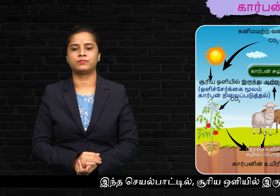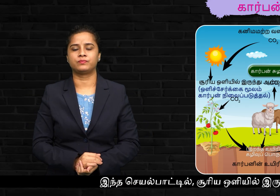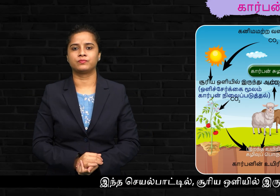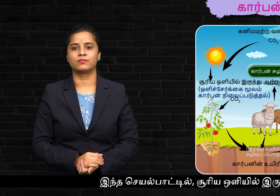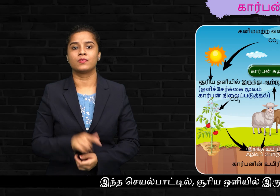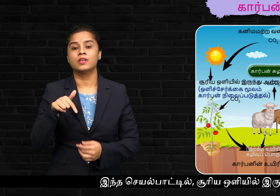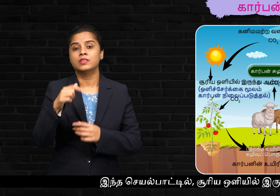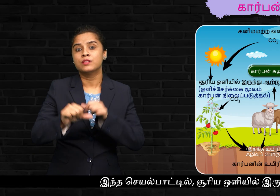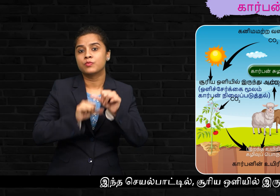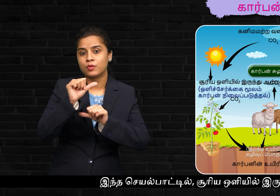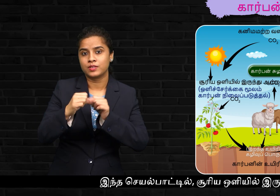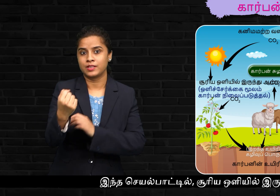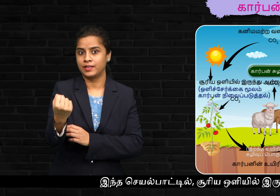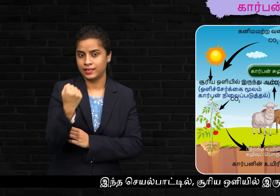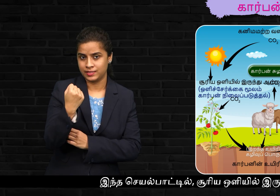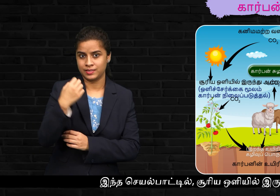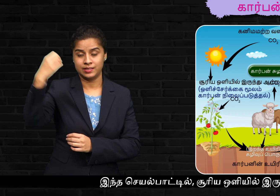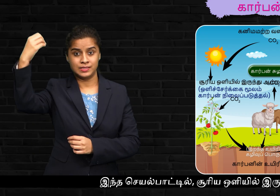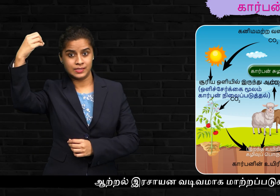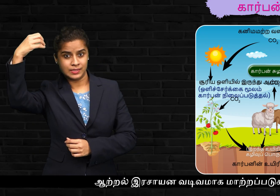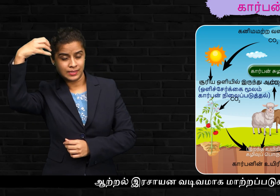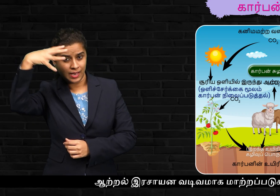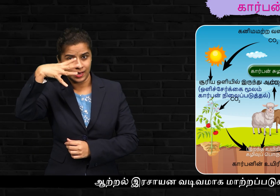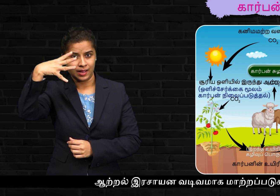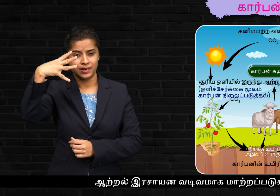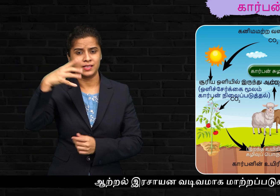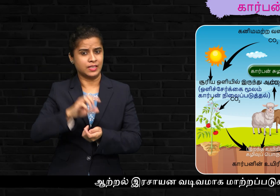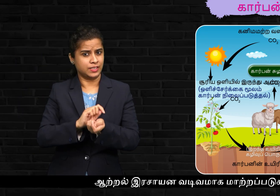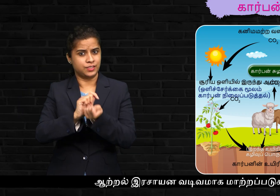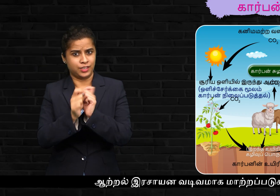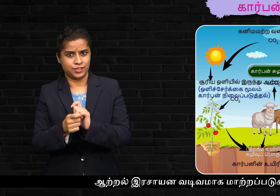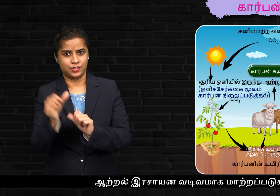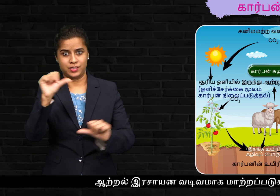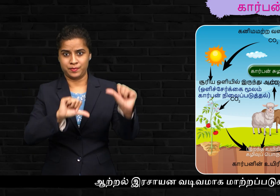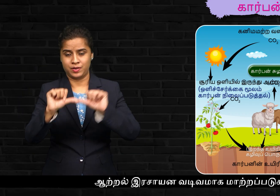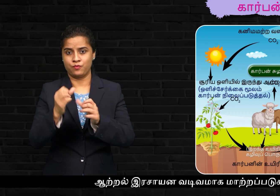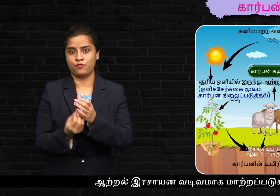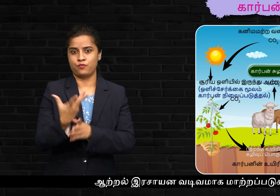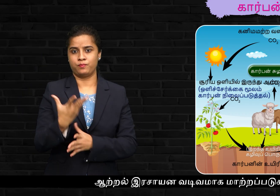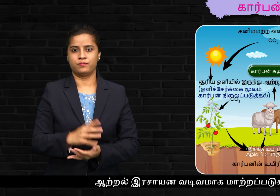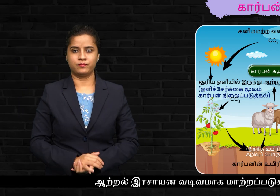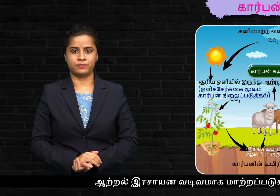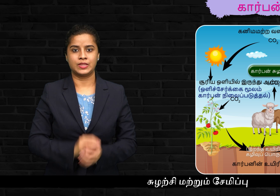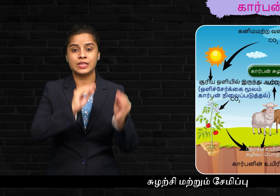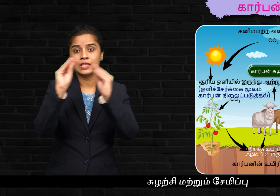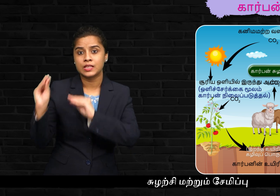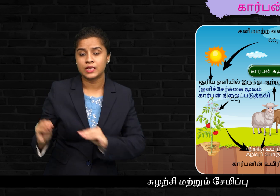இந்த செயல்பாட்டில் சூரிய ஒளியில் இருந்து ஆற்றல் ரசாயன வடிவமாக மாற்றப்படுகிறது. சுழற்சி